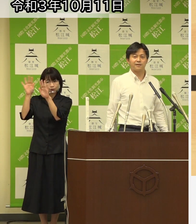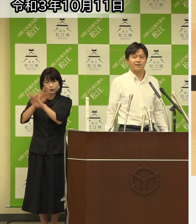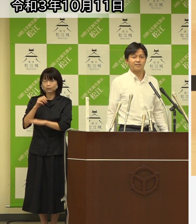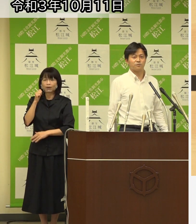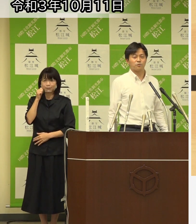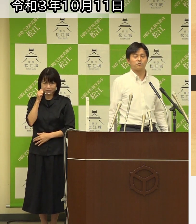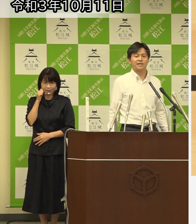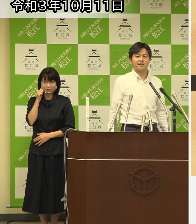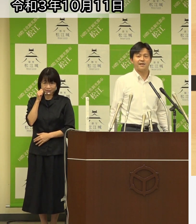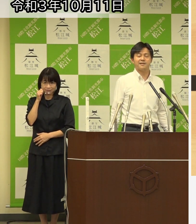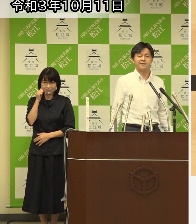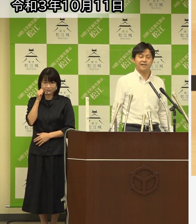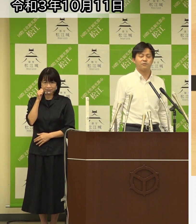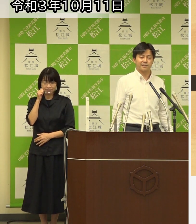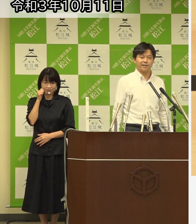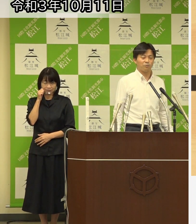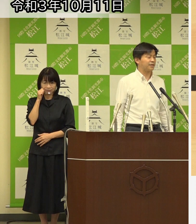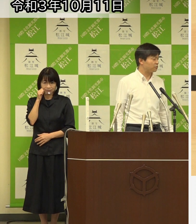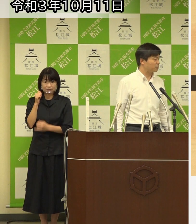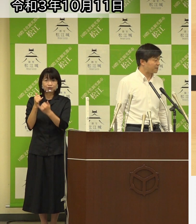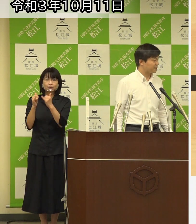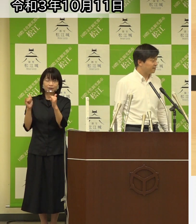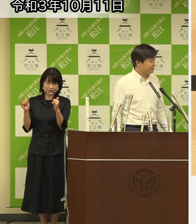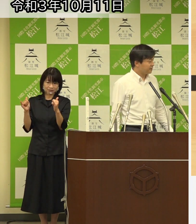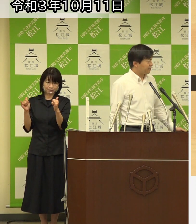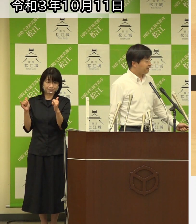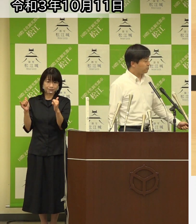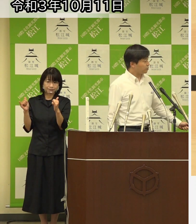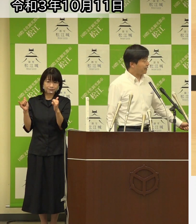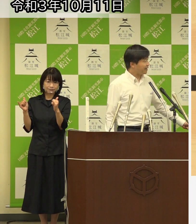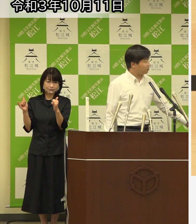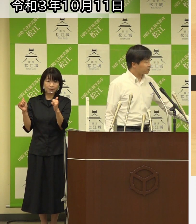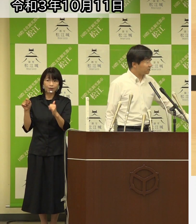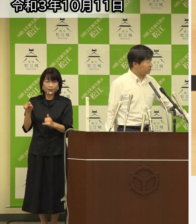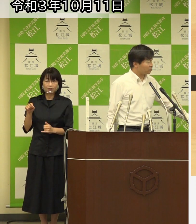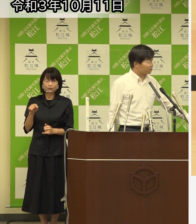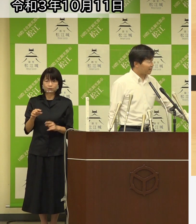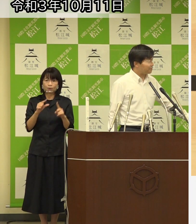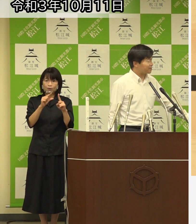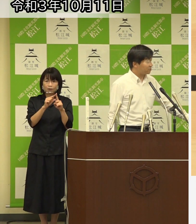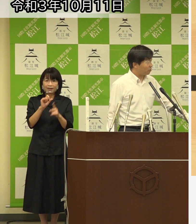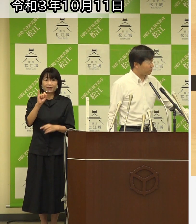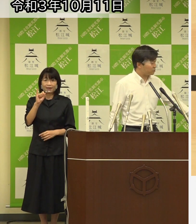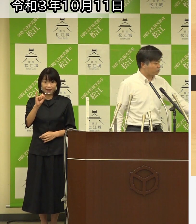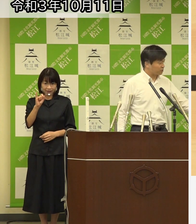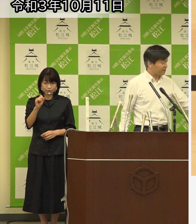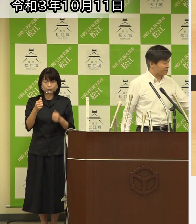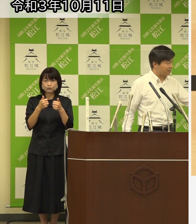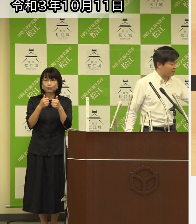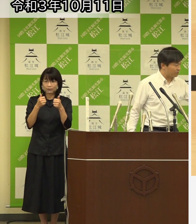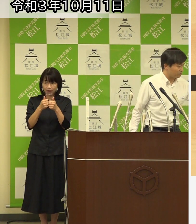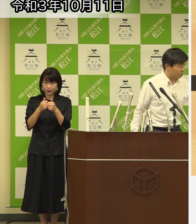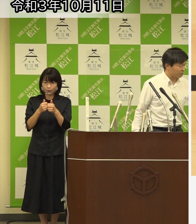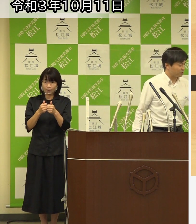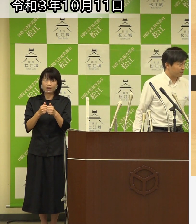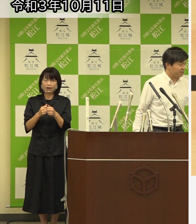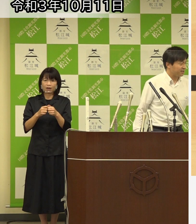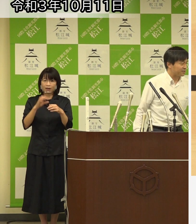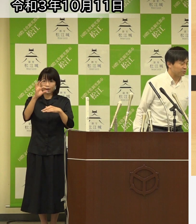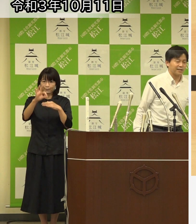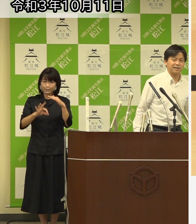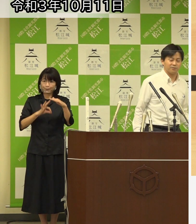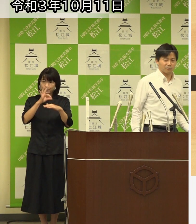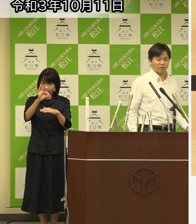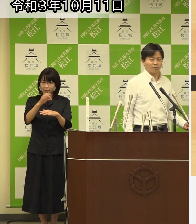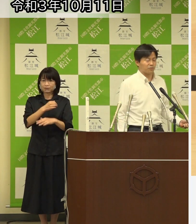みを抱えていらっしゃる子育て世代の方多いかと思います。この AI コンシェルジュを使いますと24時間365